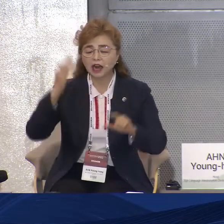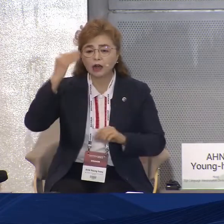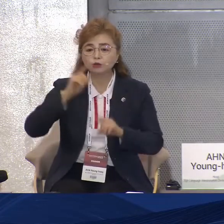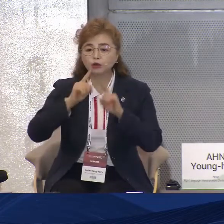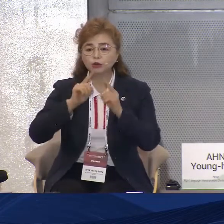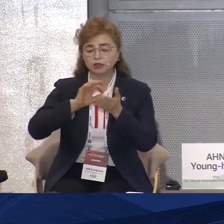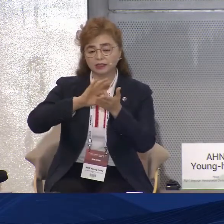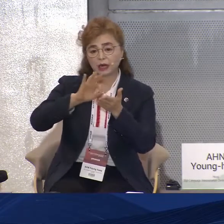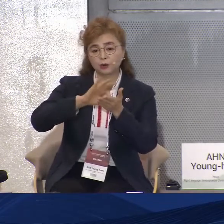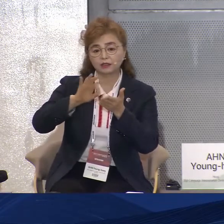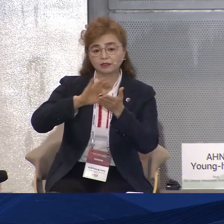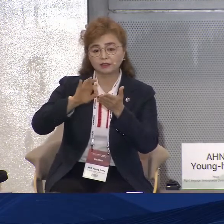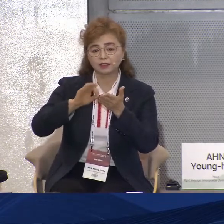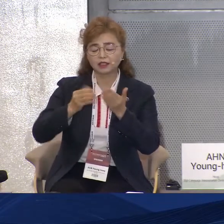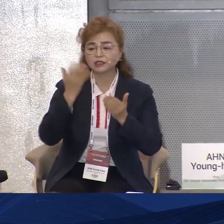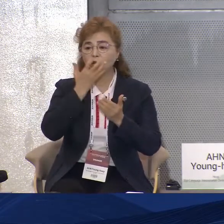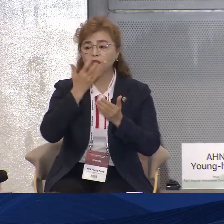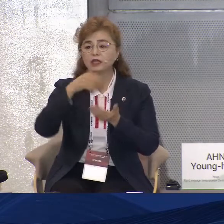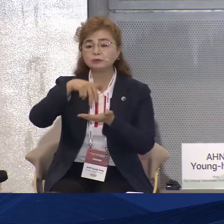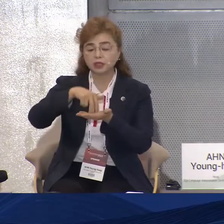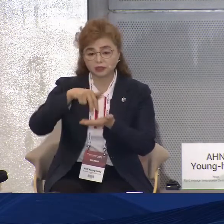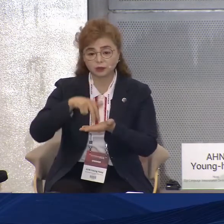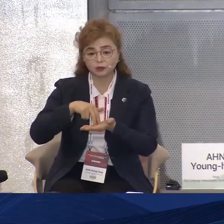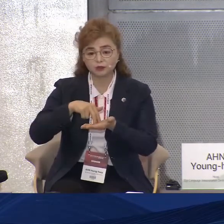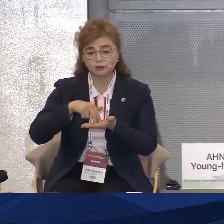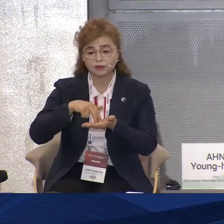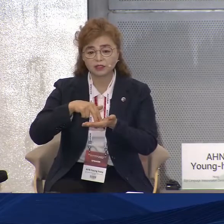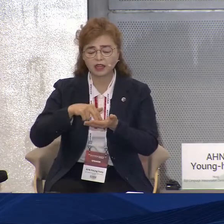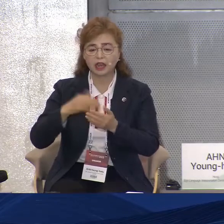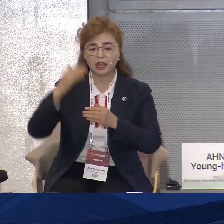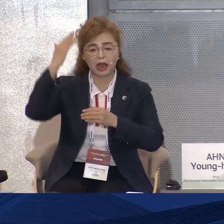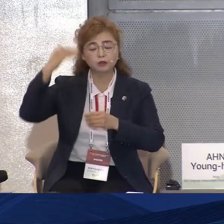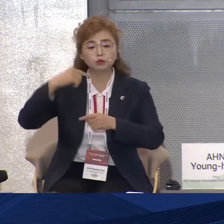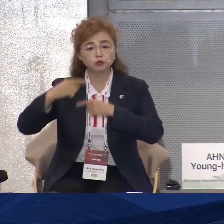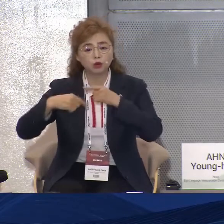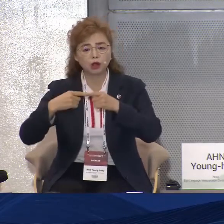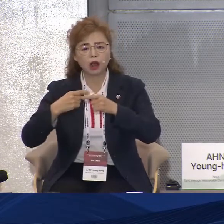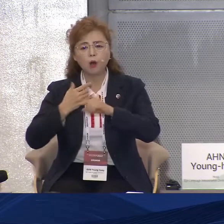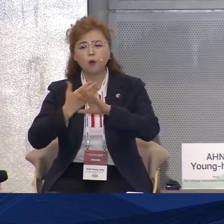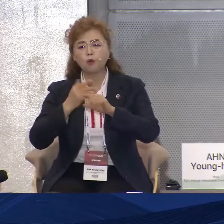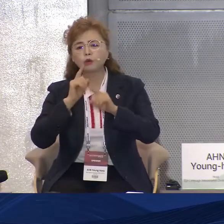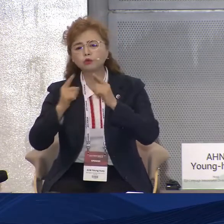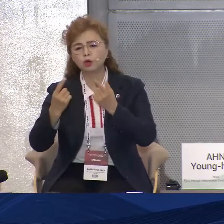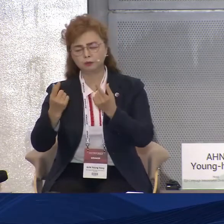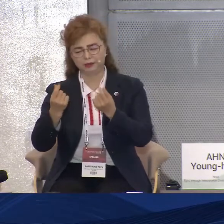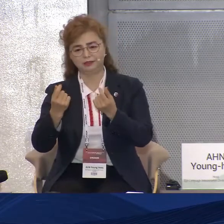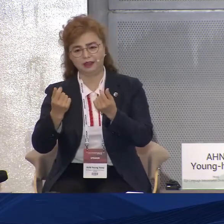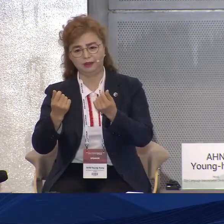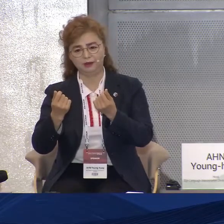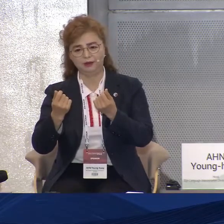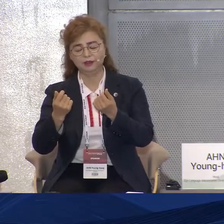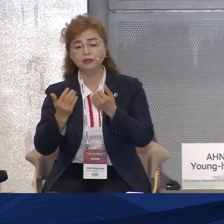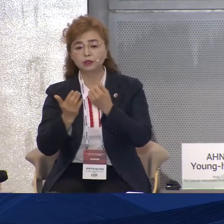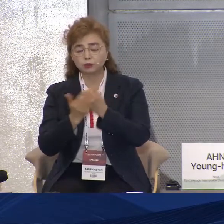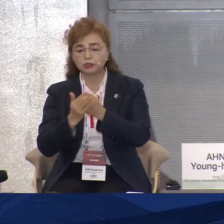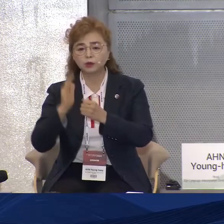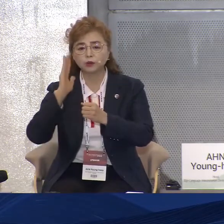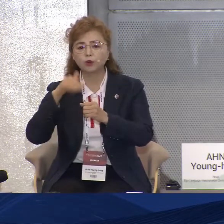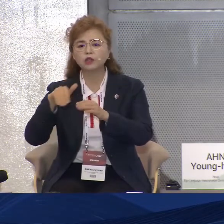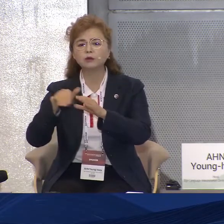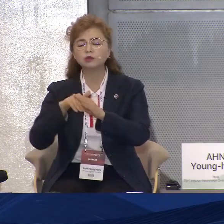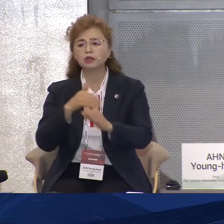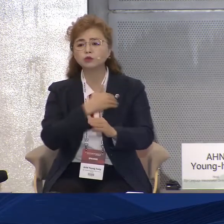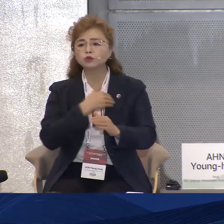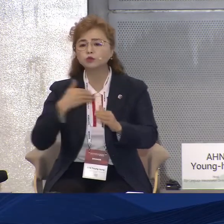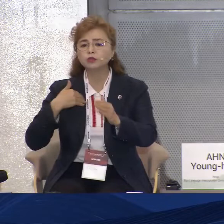이렇게 일상 한국어를 이렇게 사용하는 청인 입장에서는 한국 수어가 외국어하고 비슷해요. 그러기